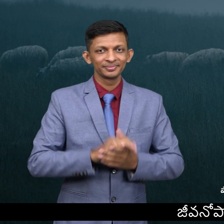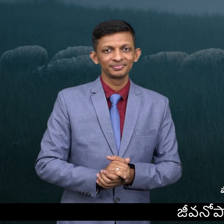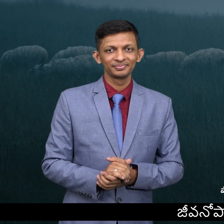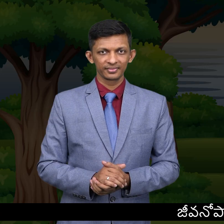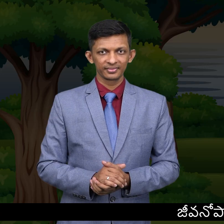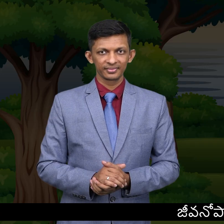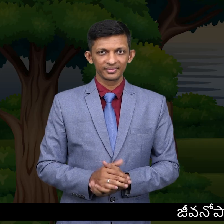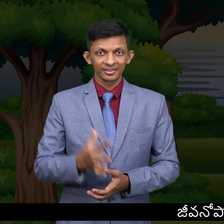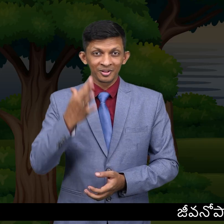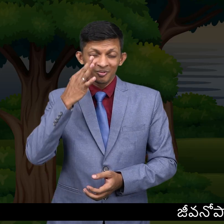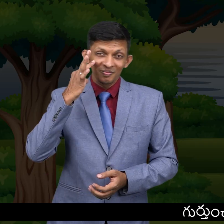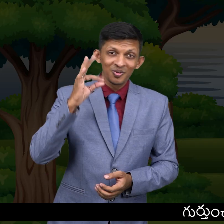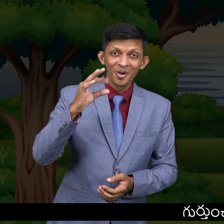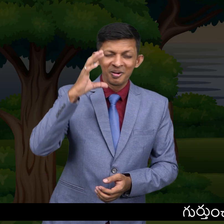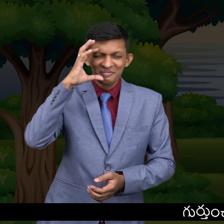మద్దతు ఇస్తుంది.